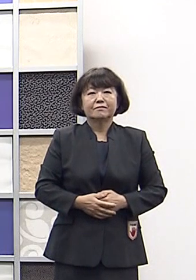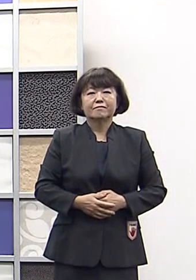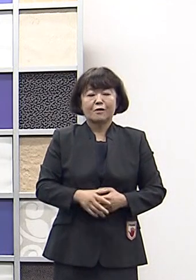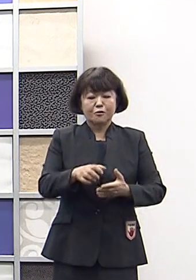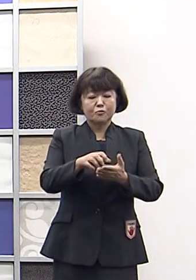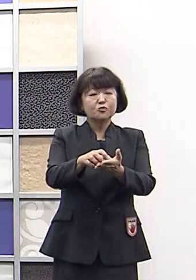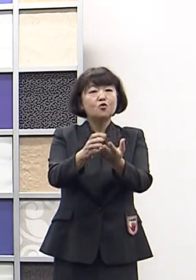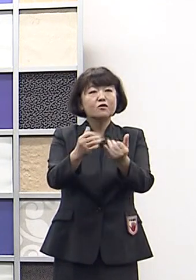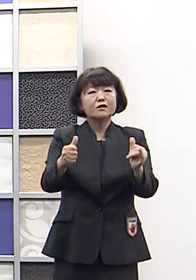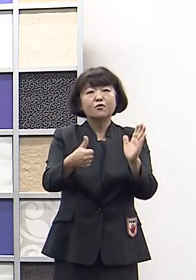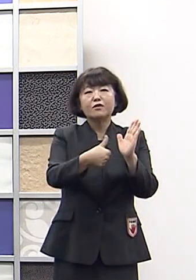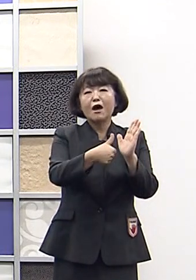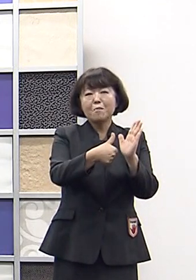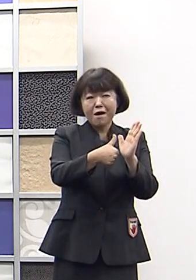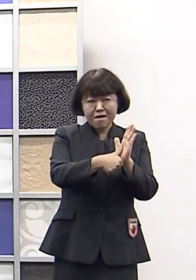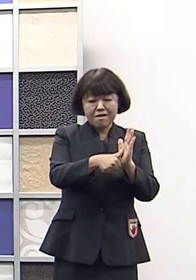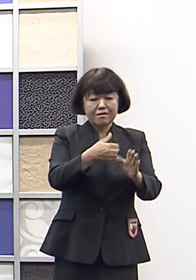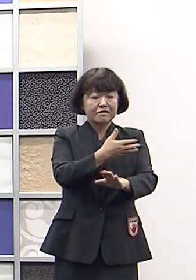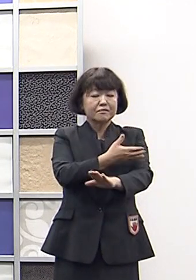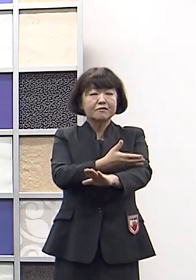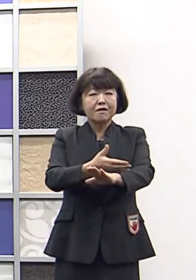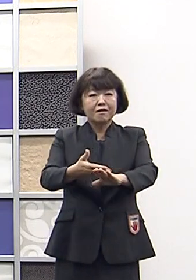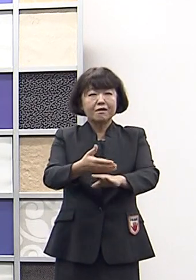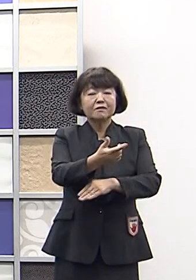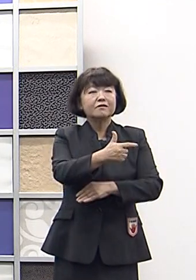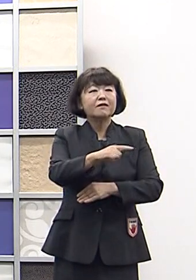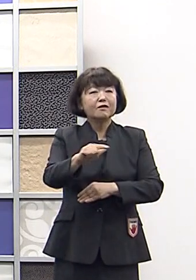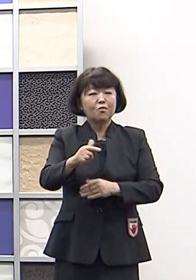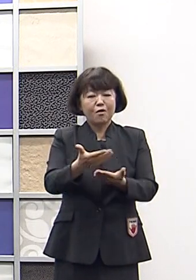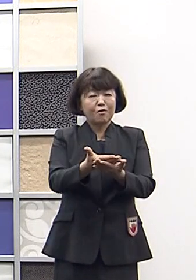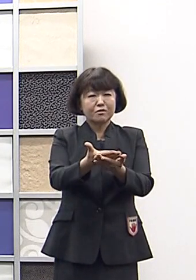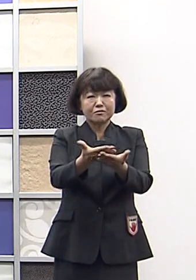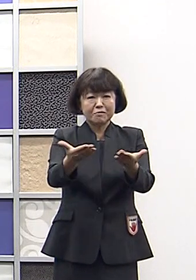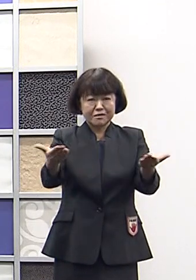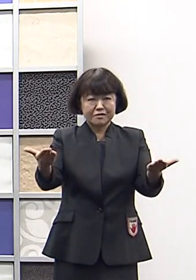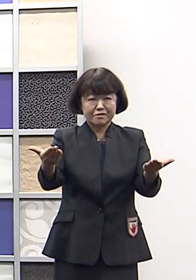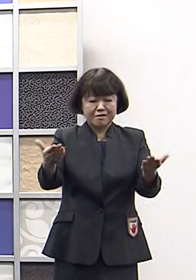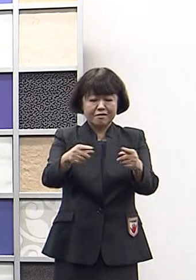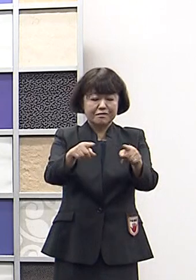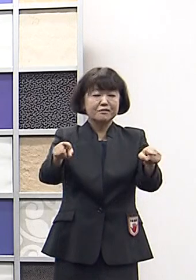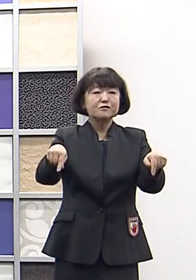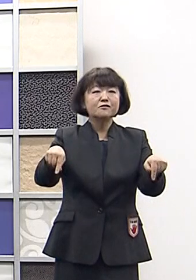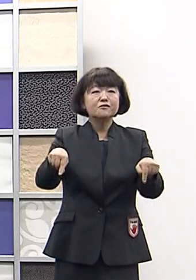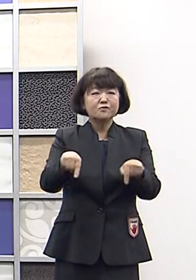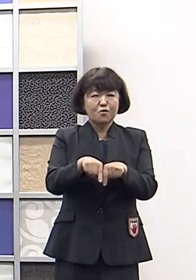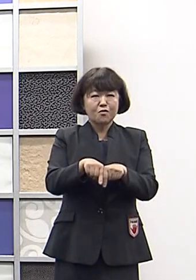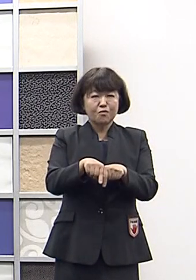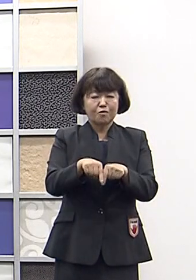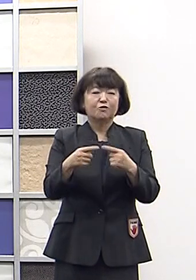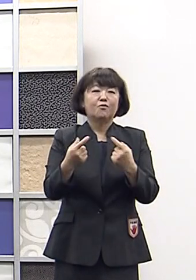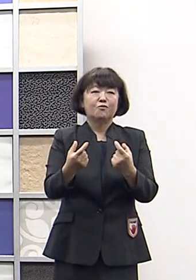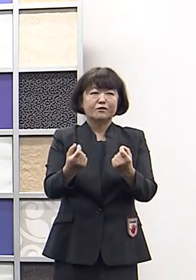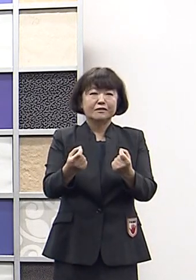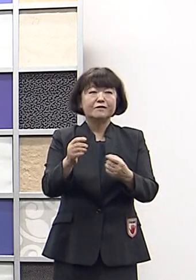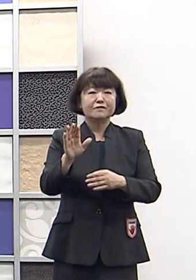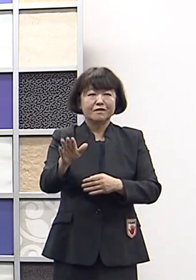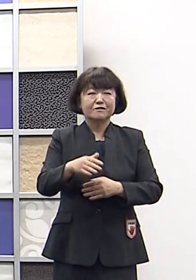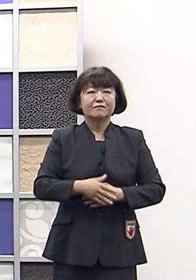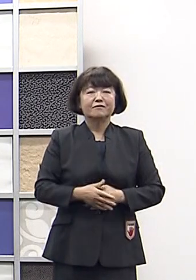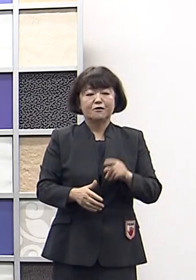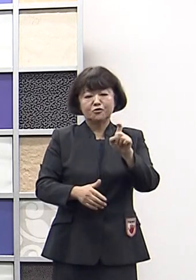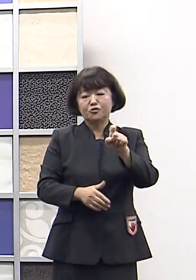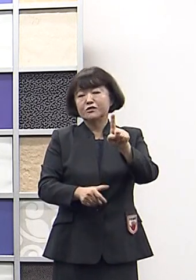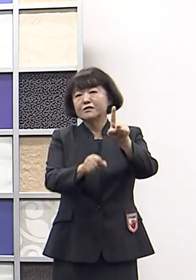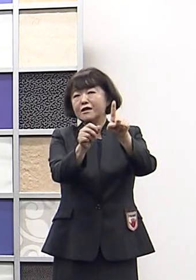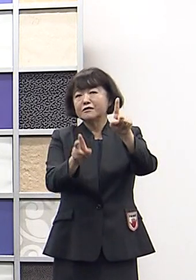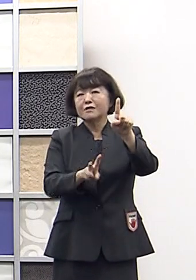受賞者のお名前、そして主要経歴などにつきましては、お配りした県政功績者一覧表の通りです。表彰式は11月